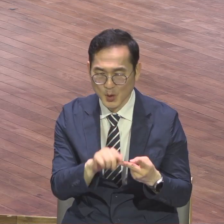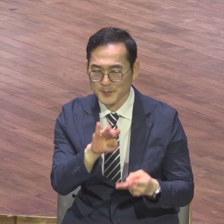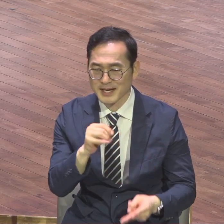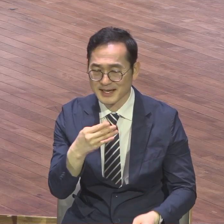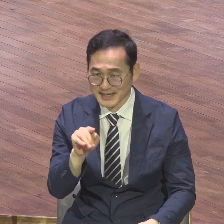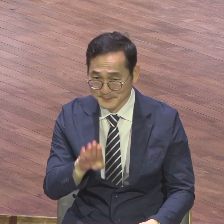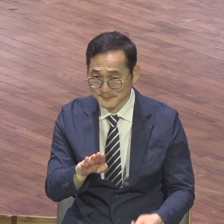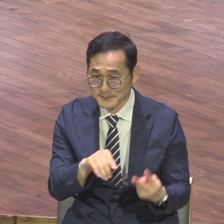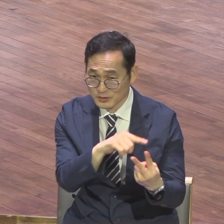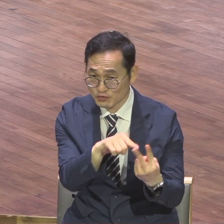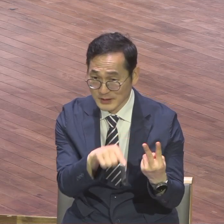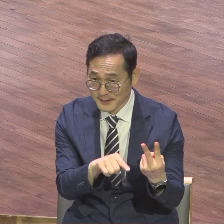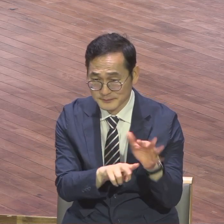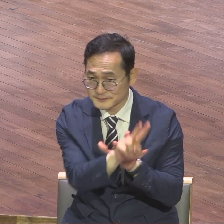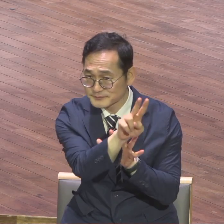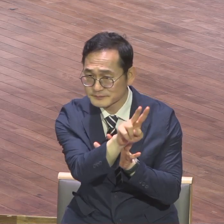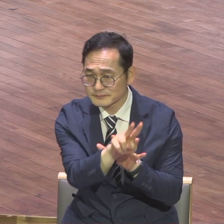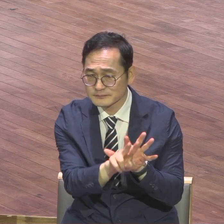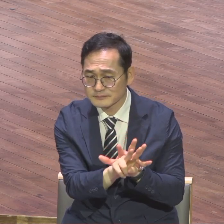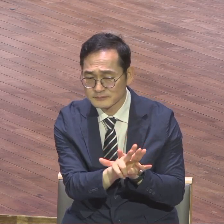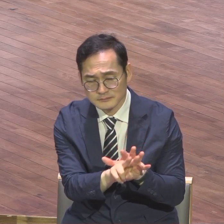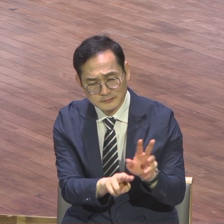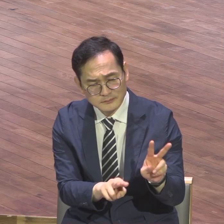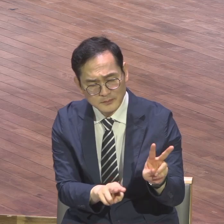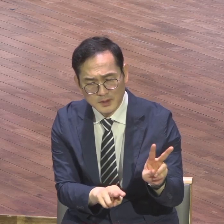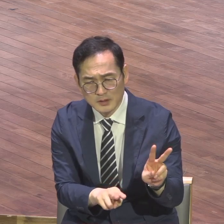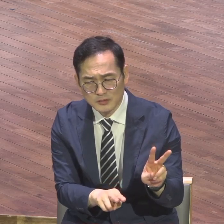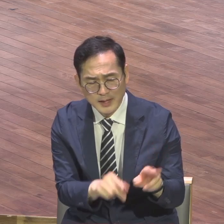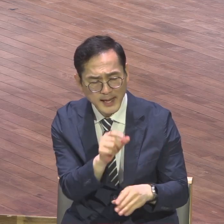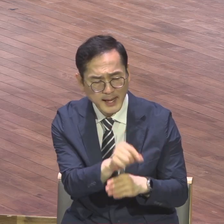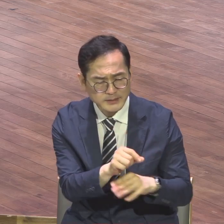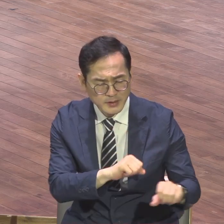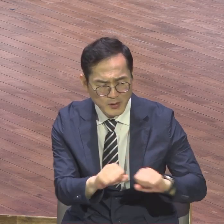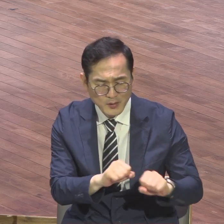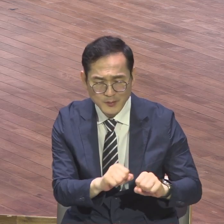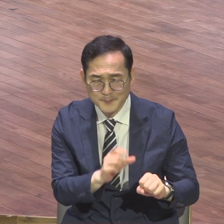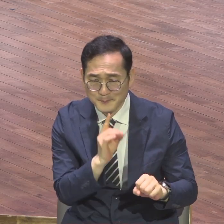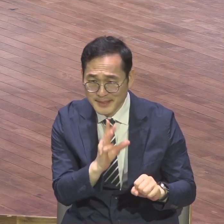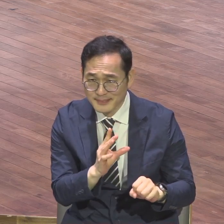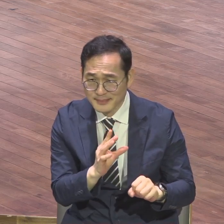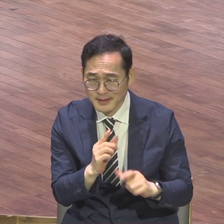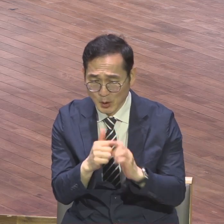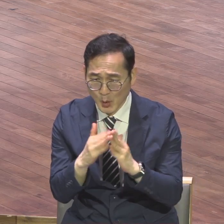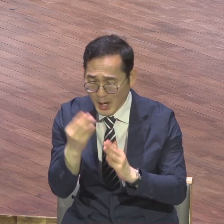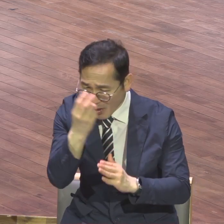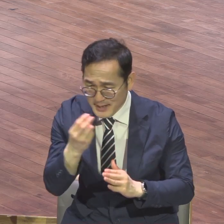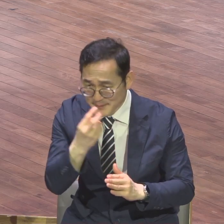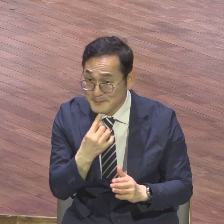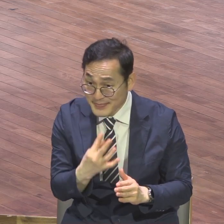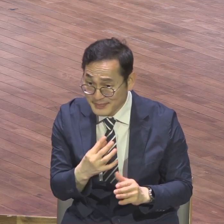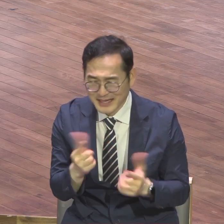한 사람. 이들은 단순히 행정만 한 것이 아니었어요. 얼마나